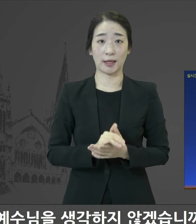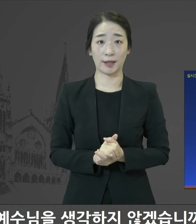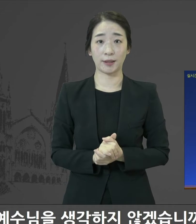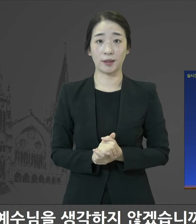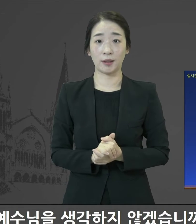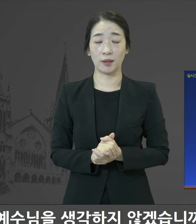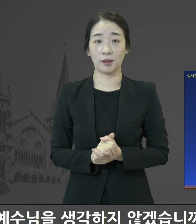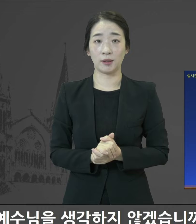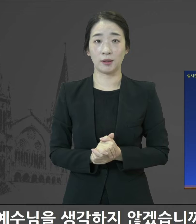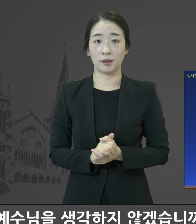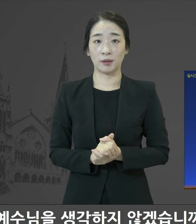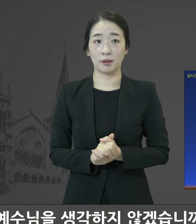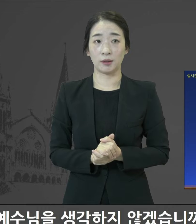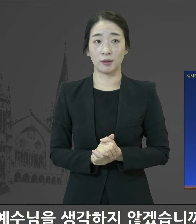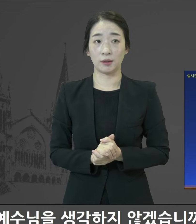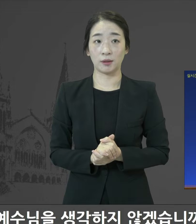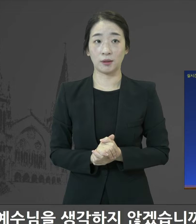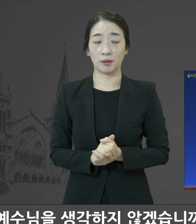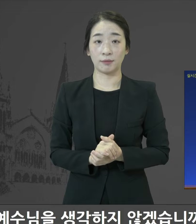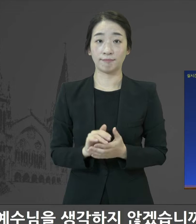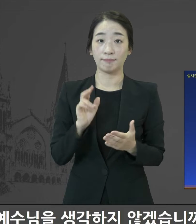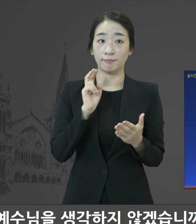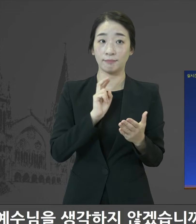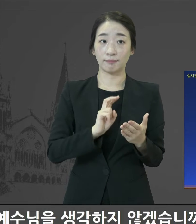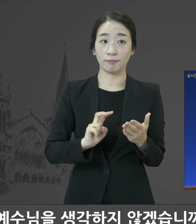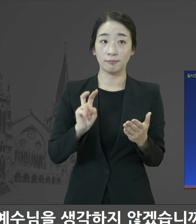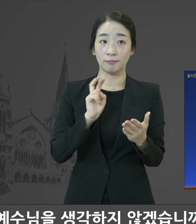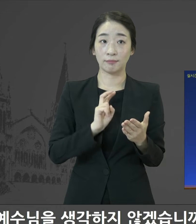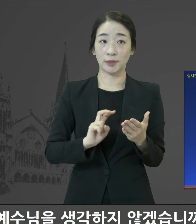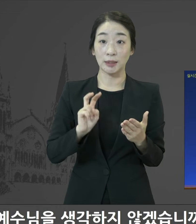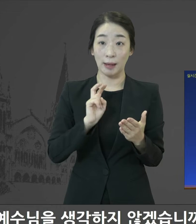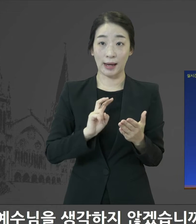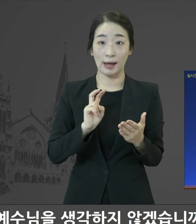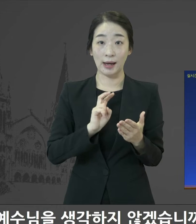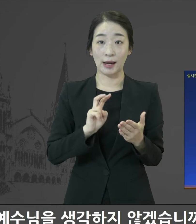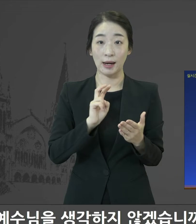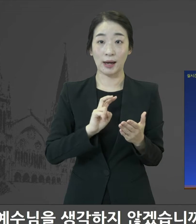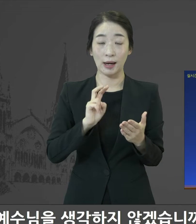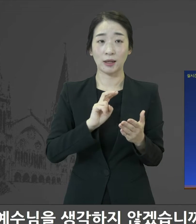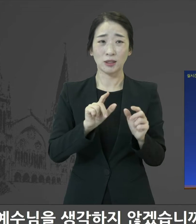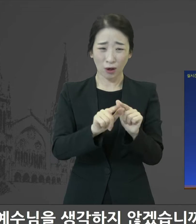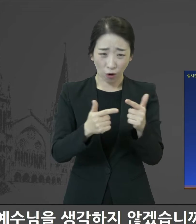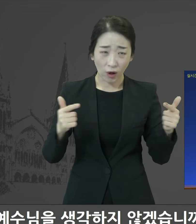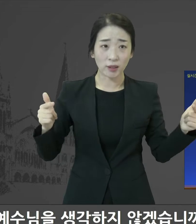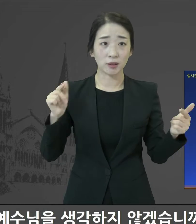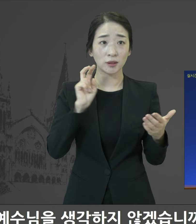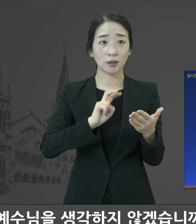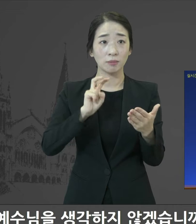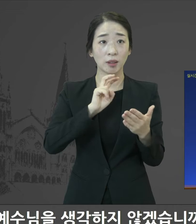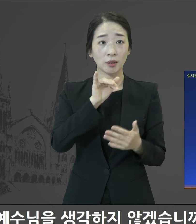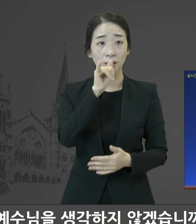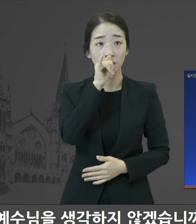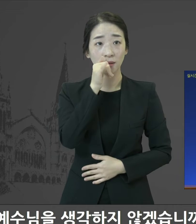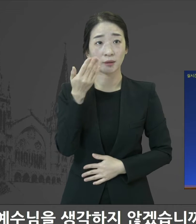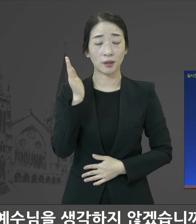음악들을 조금 주의해 주시면 감사하겠습니다. 아직도 제거가 안 되고 있습니다.